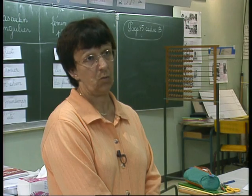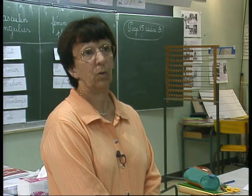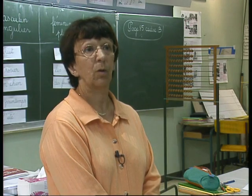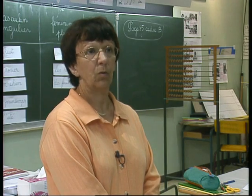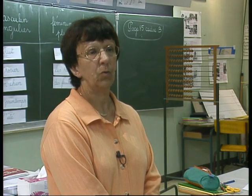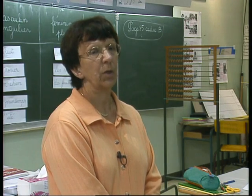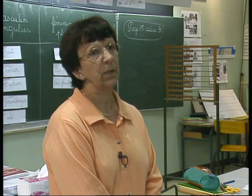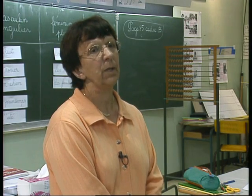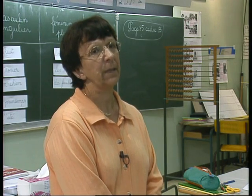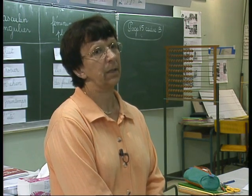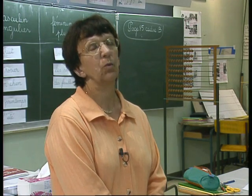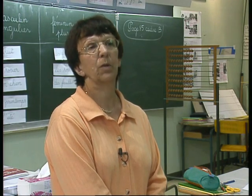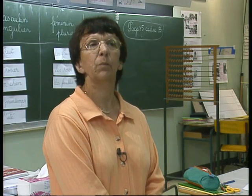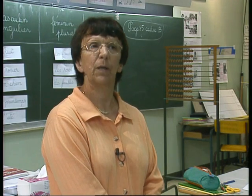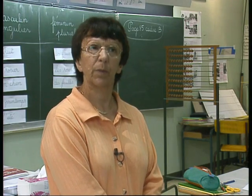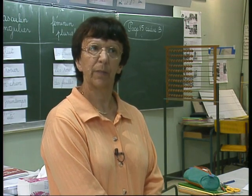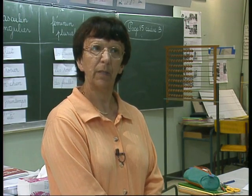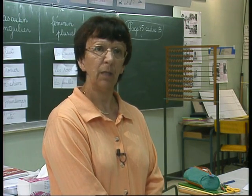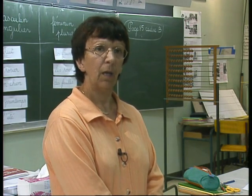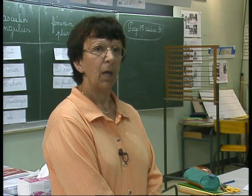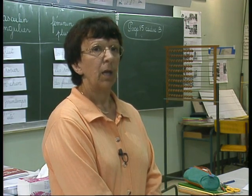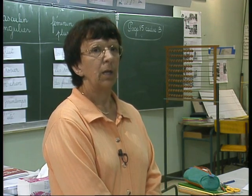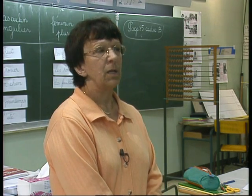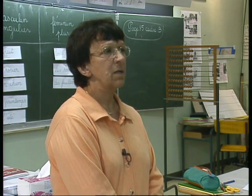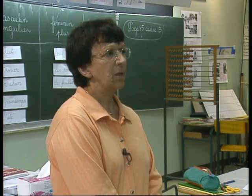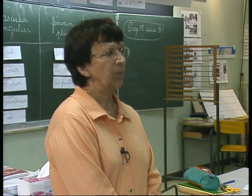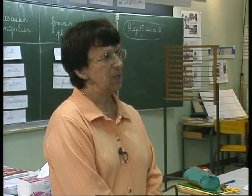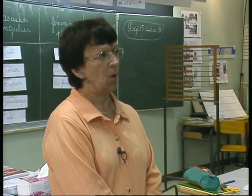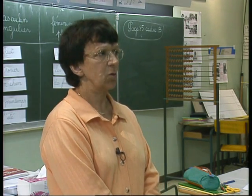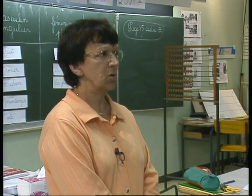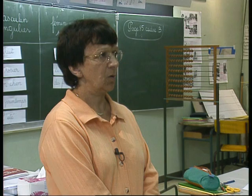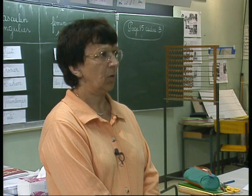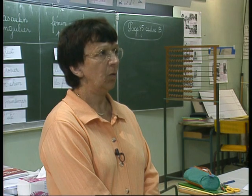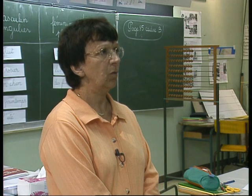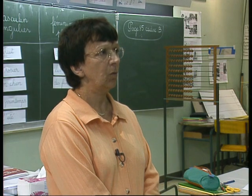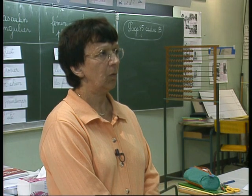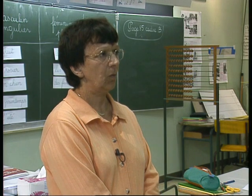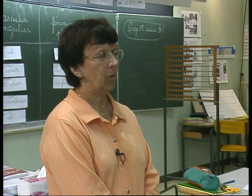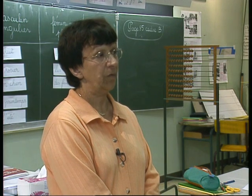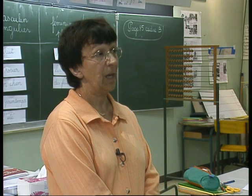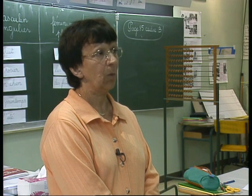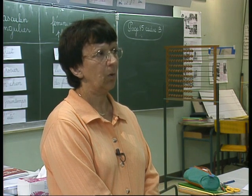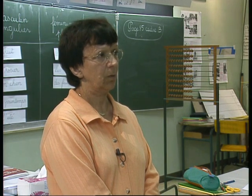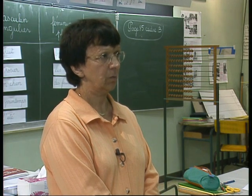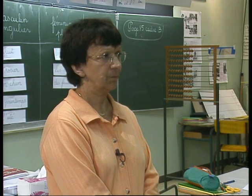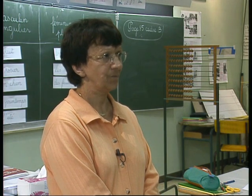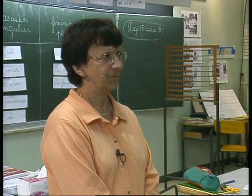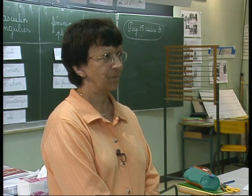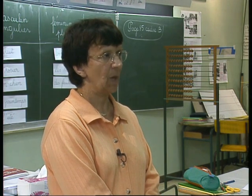par jour, 1h30 le matin, 1h30 l'après-midi. Et cette présence,